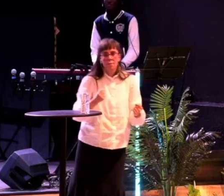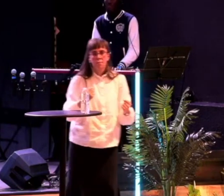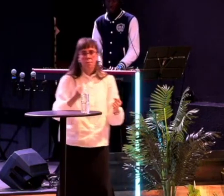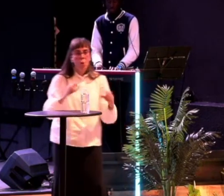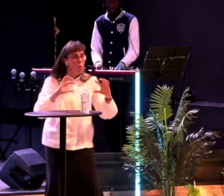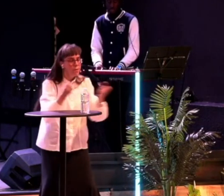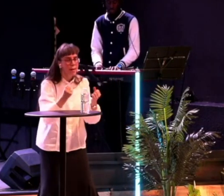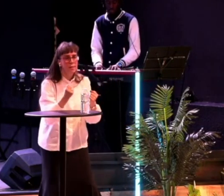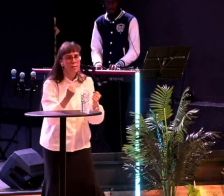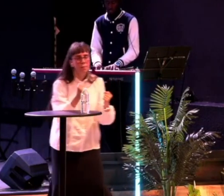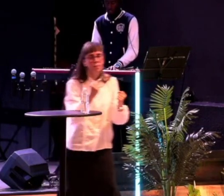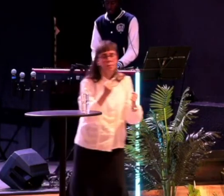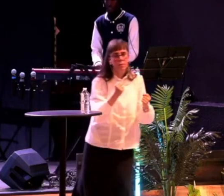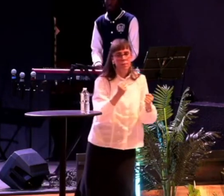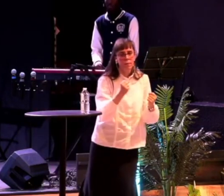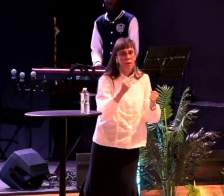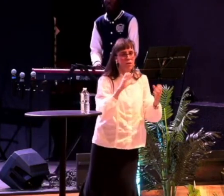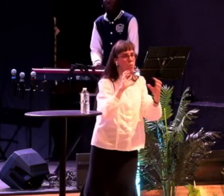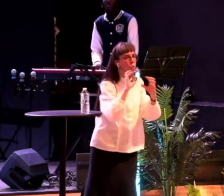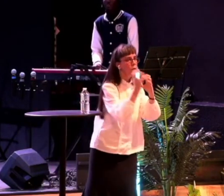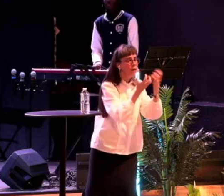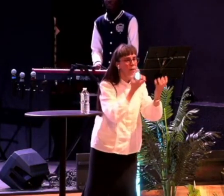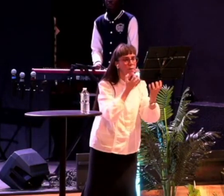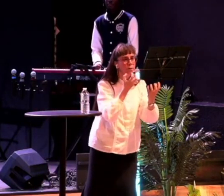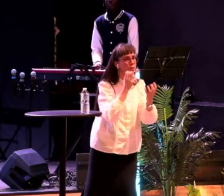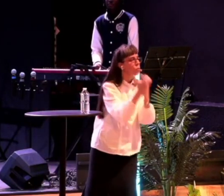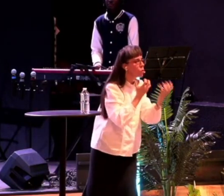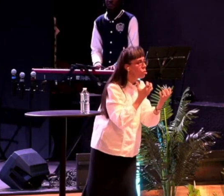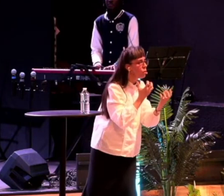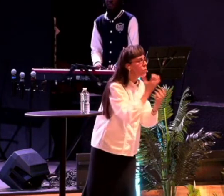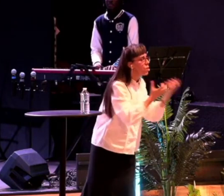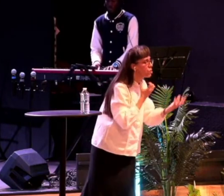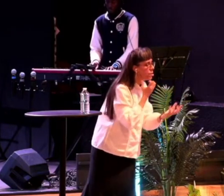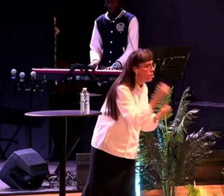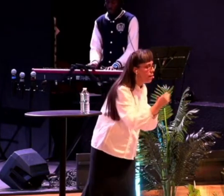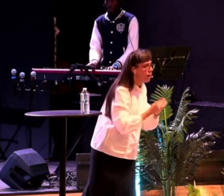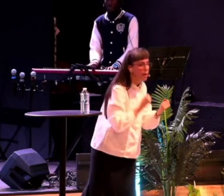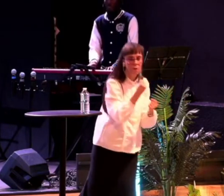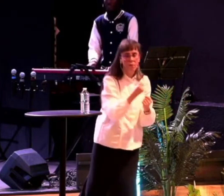Toutes choses concourent au bien de ceux qui aiment Dieu.